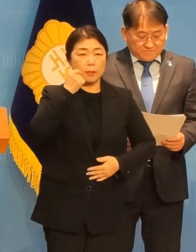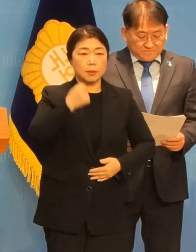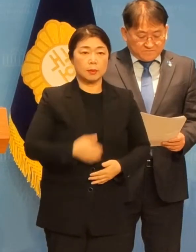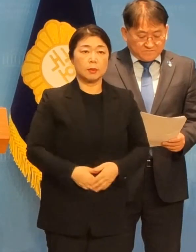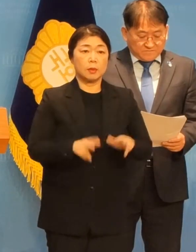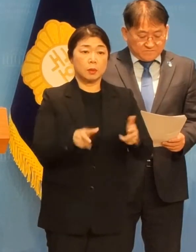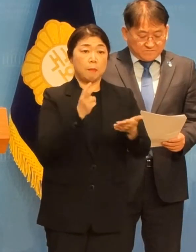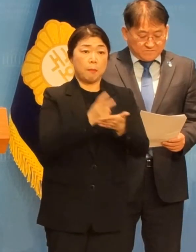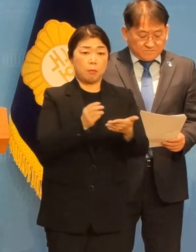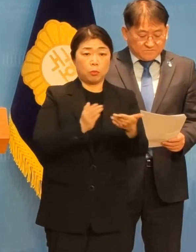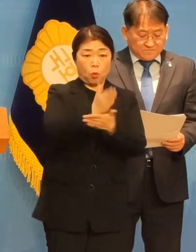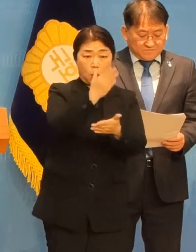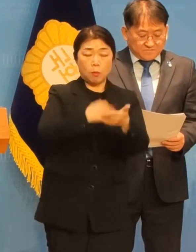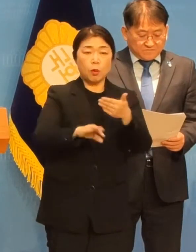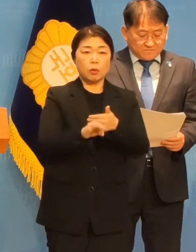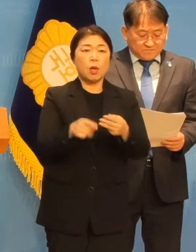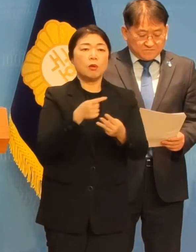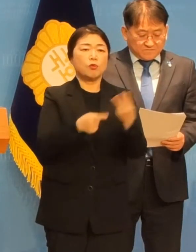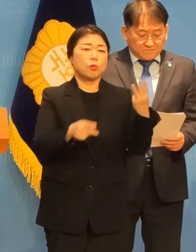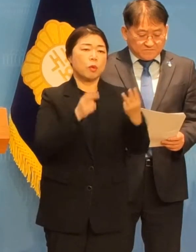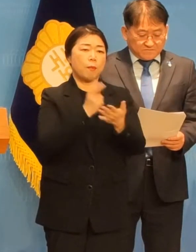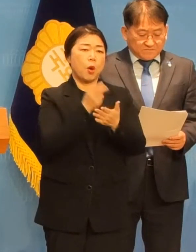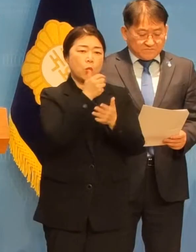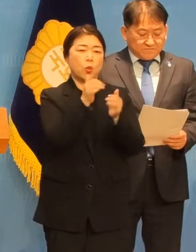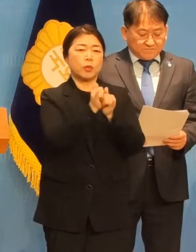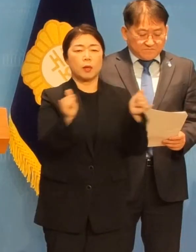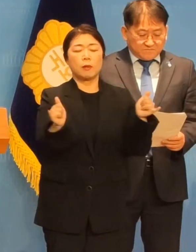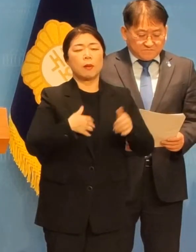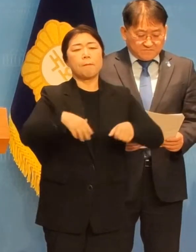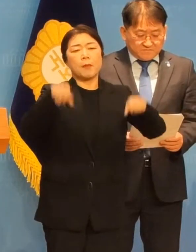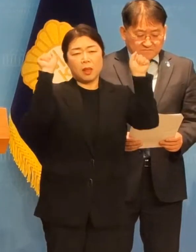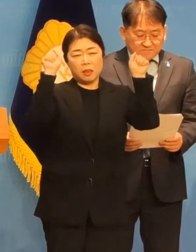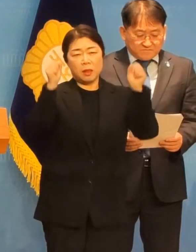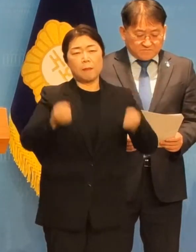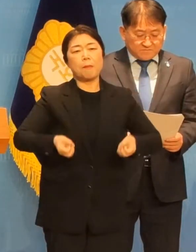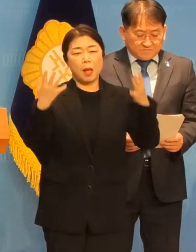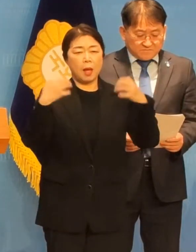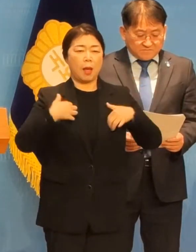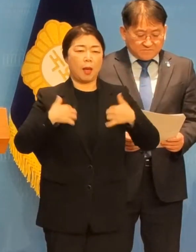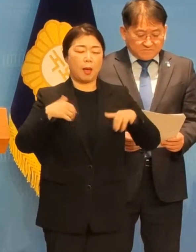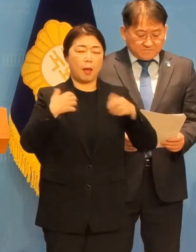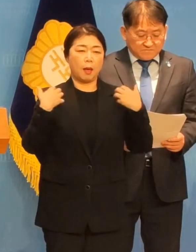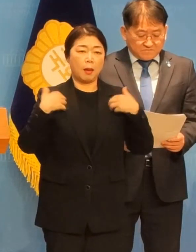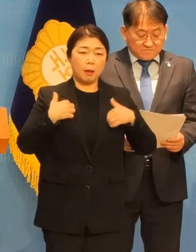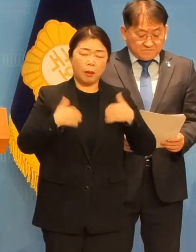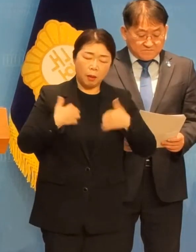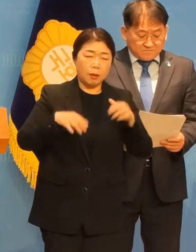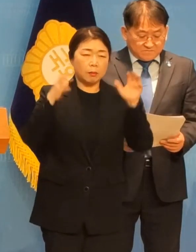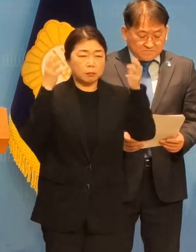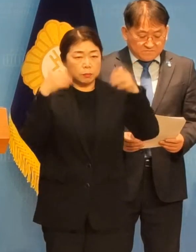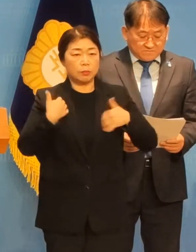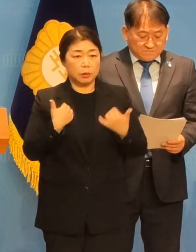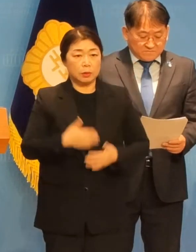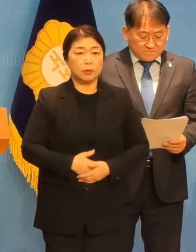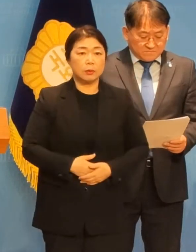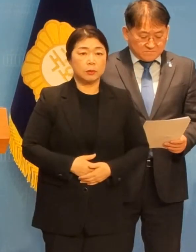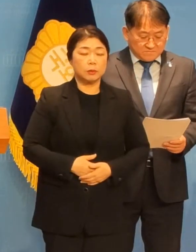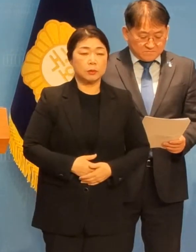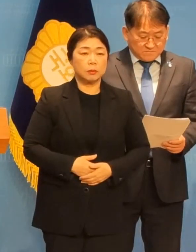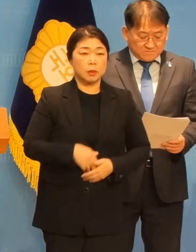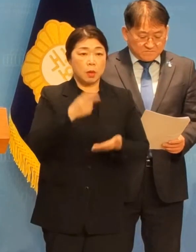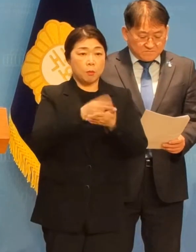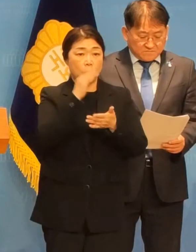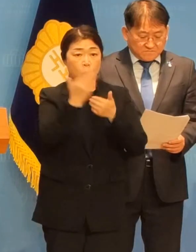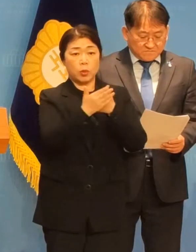현행법이 통과되면 윤석열 변호인단은 만세를 부를 것입니다. 변호인단은 내란 전담 재판부